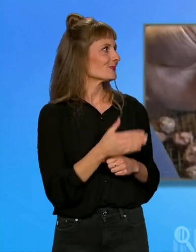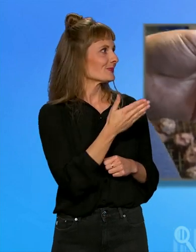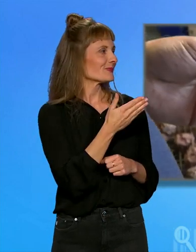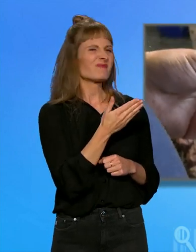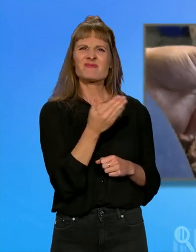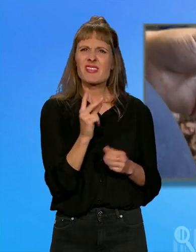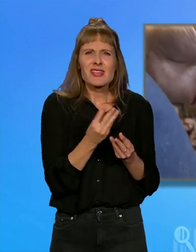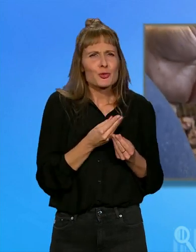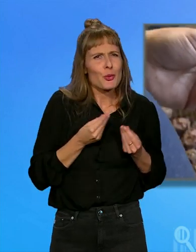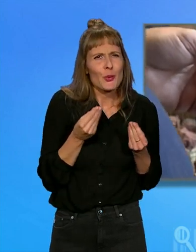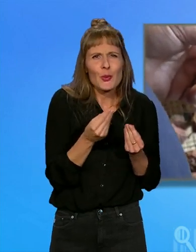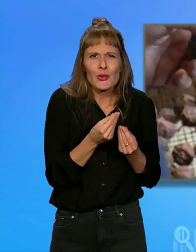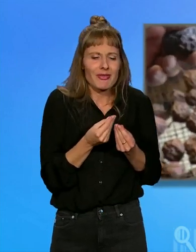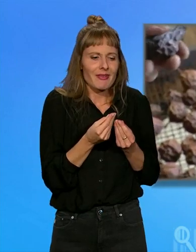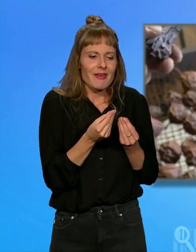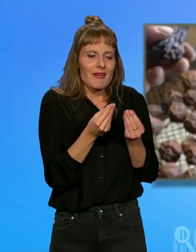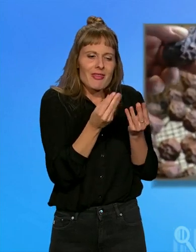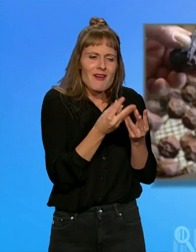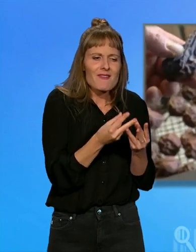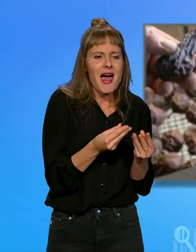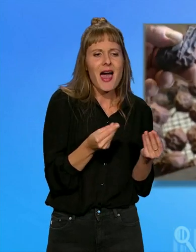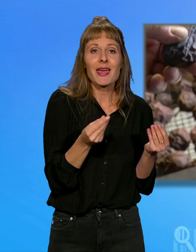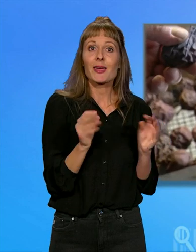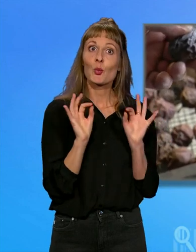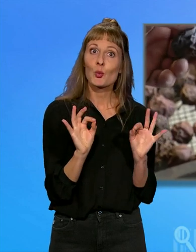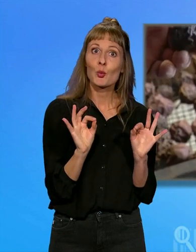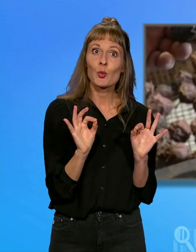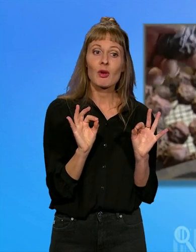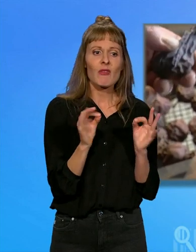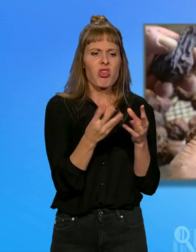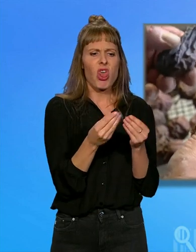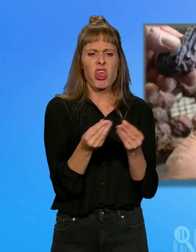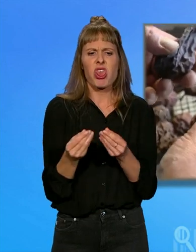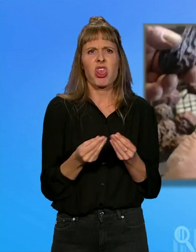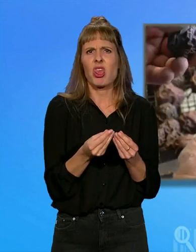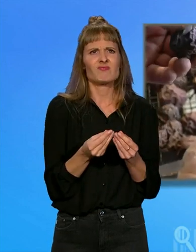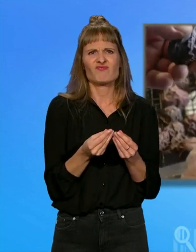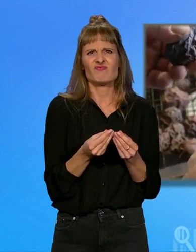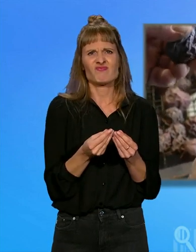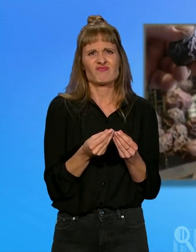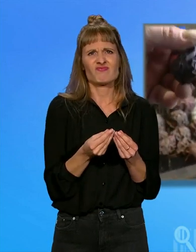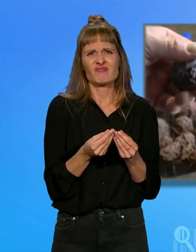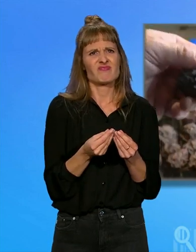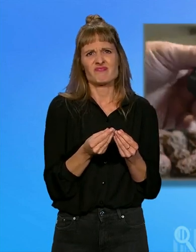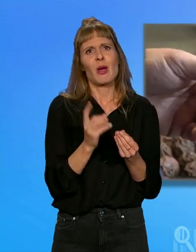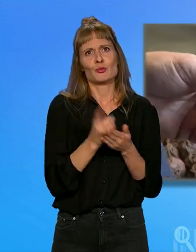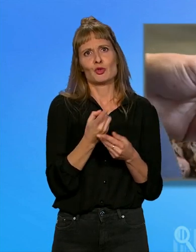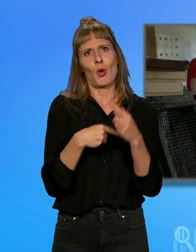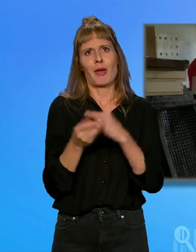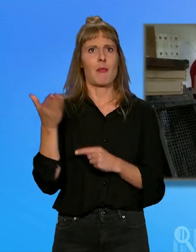nicht zu viel. Wenn es dann so rumschwimmt, fast, dann ist es noch zu wenig, dann sind es nicht